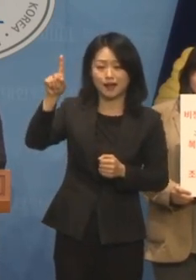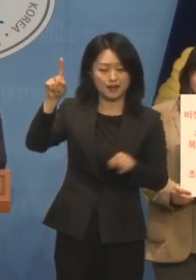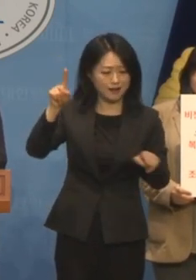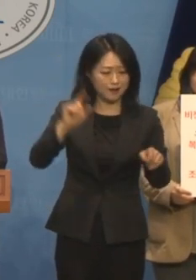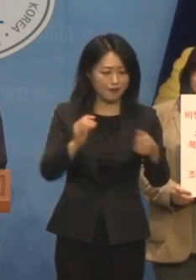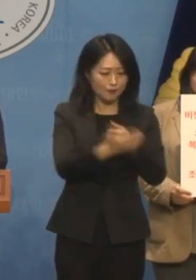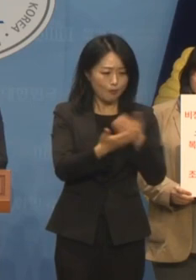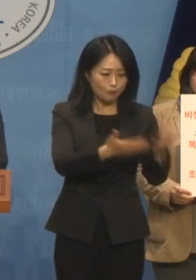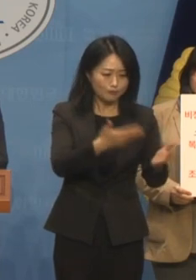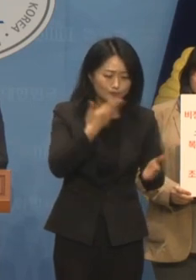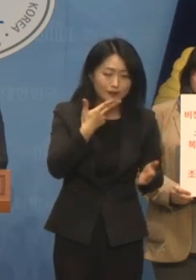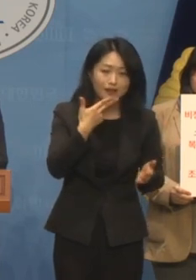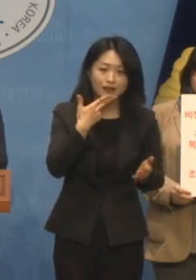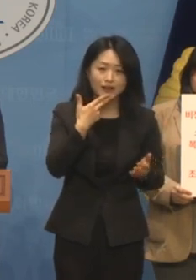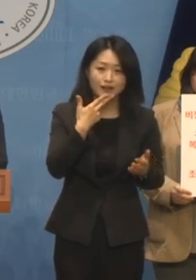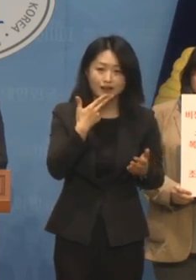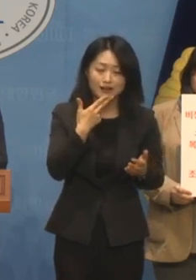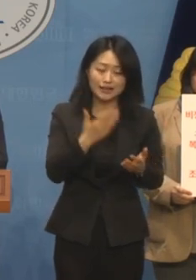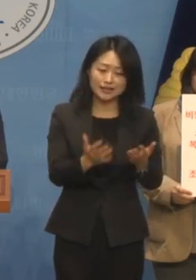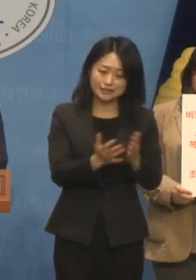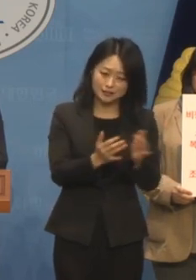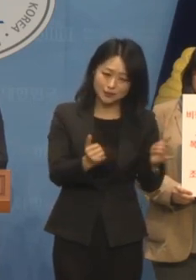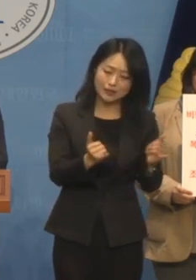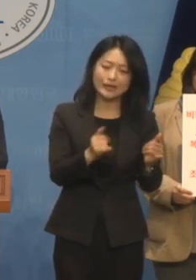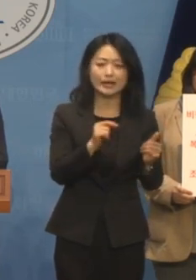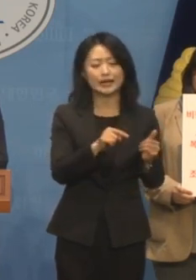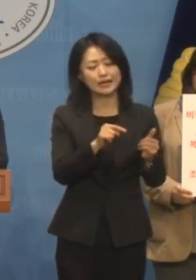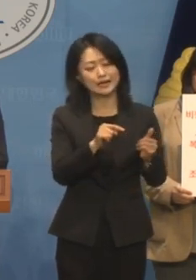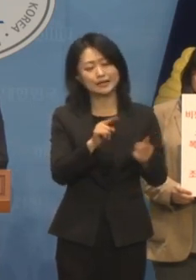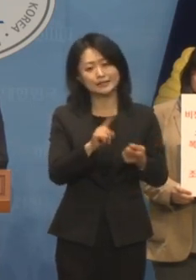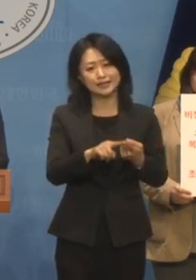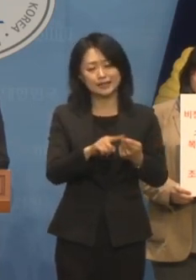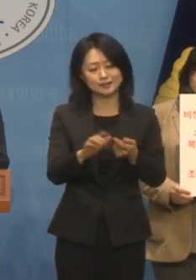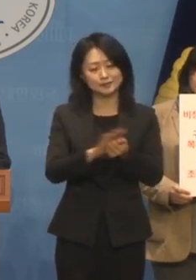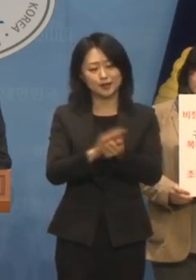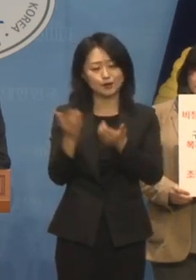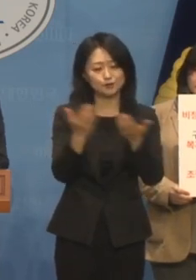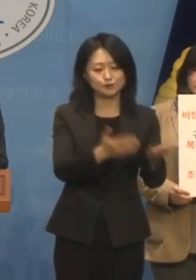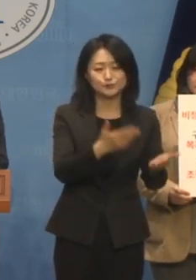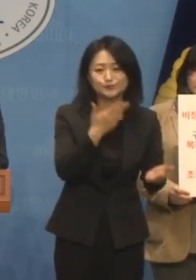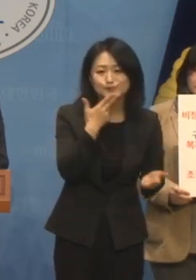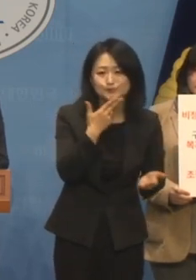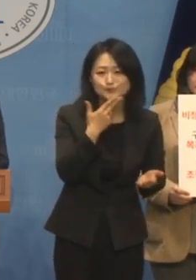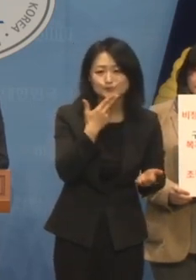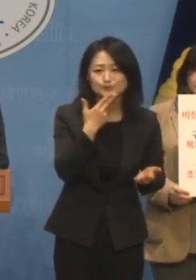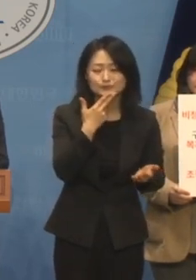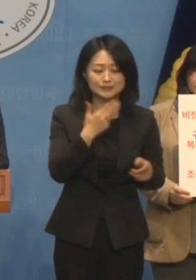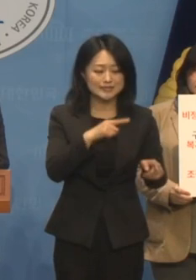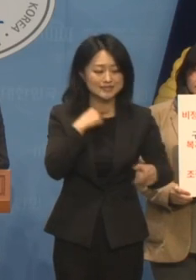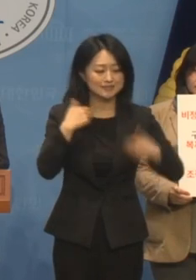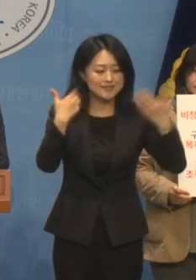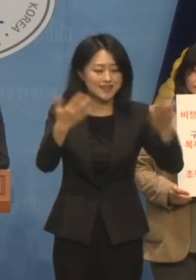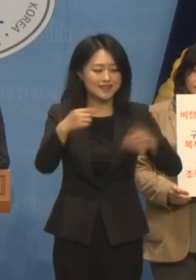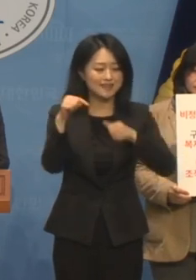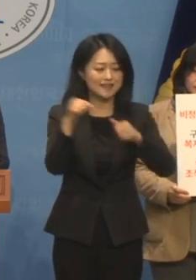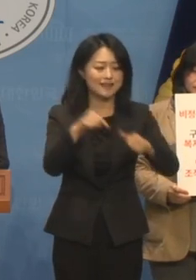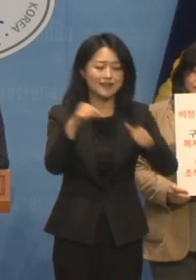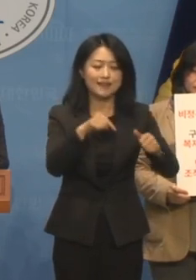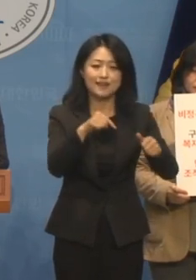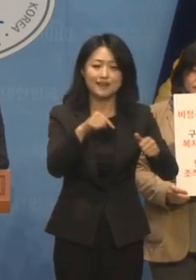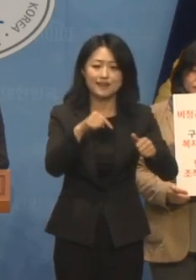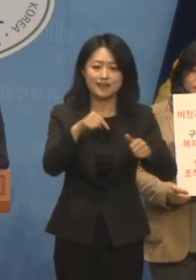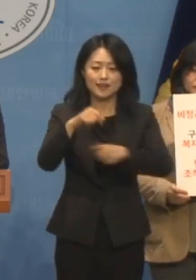어떤 열정이나 뭐 그런 사람들에 대한 어떤 희생을 통한